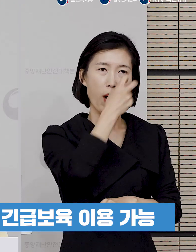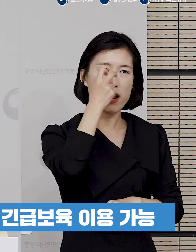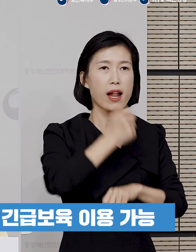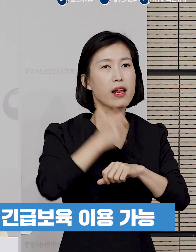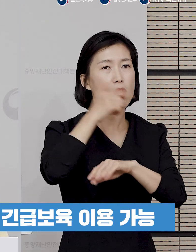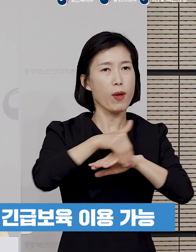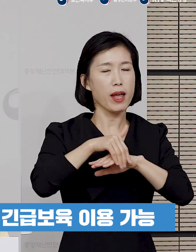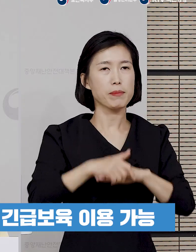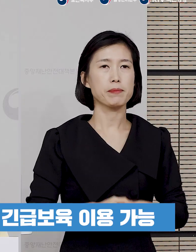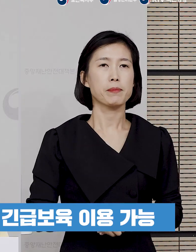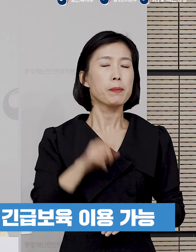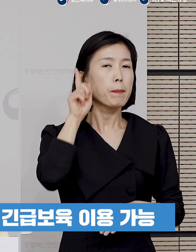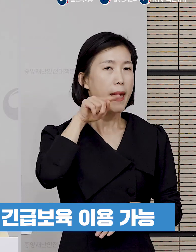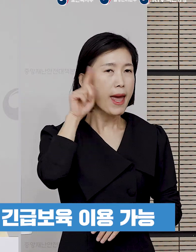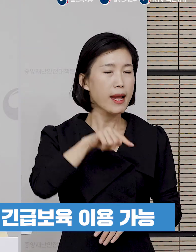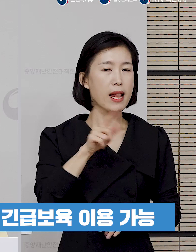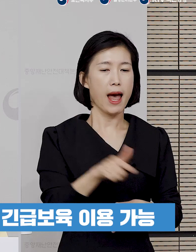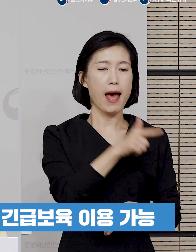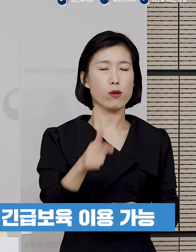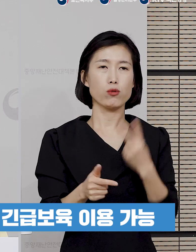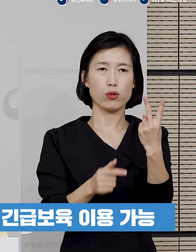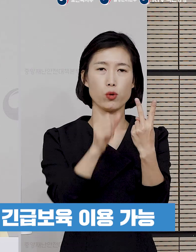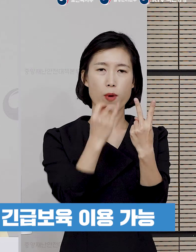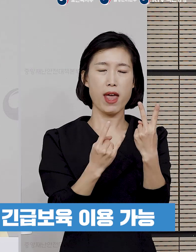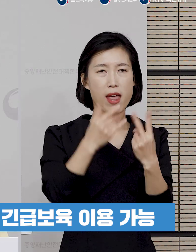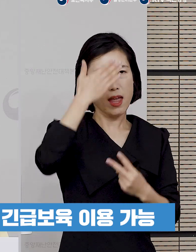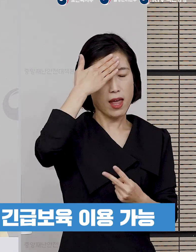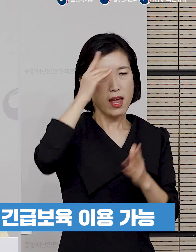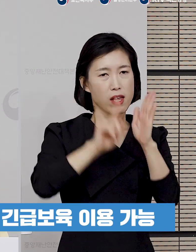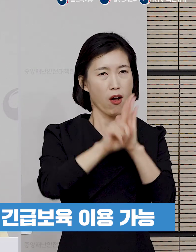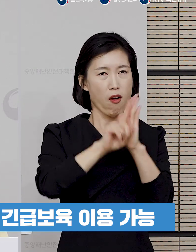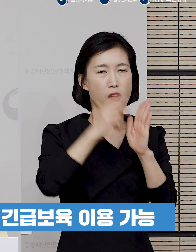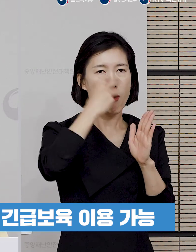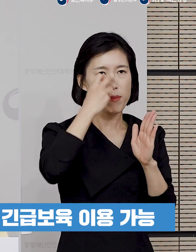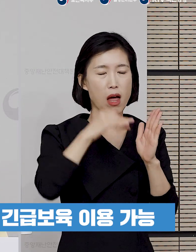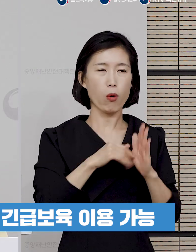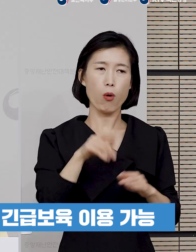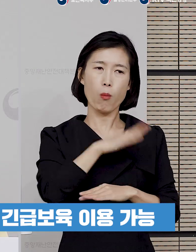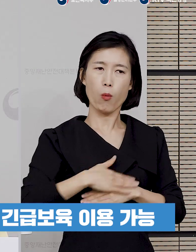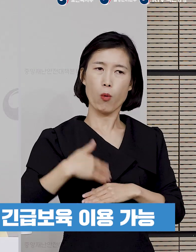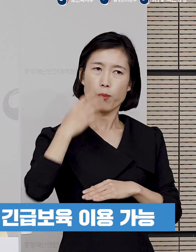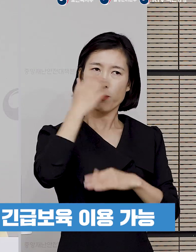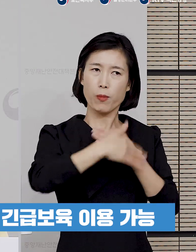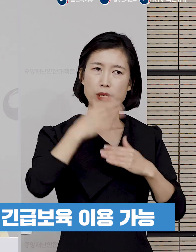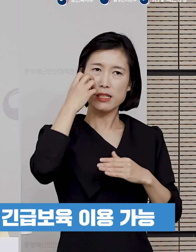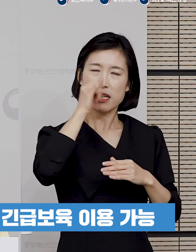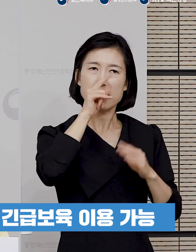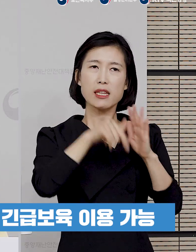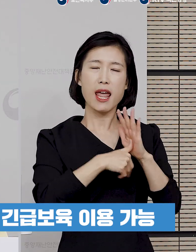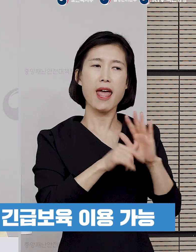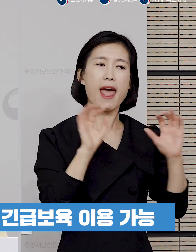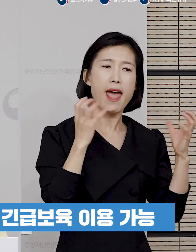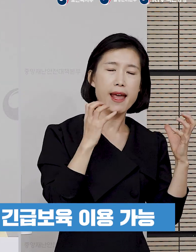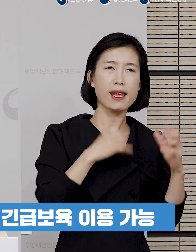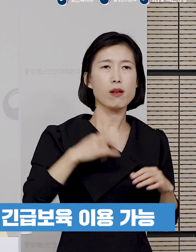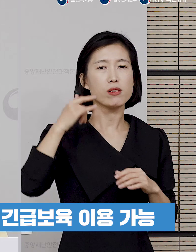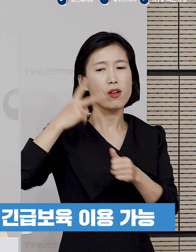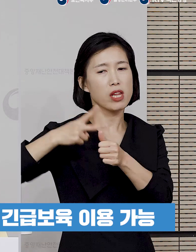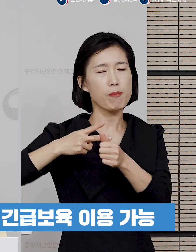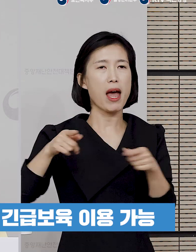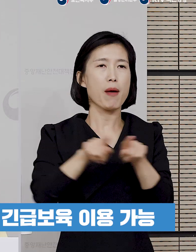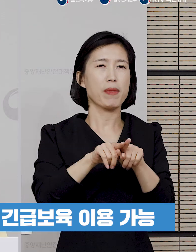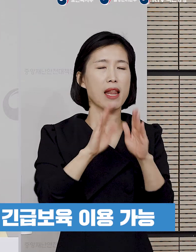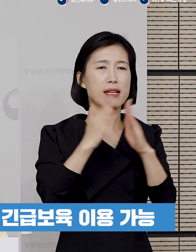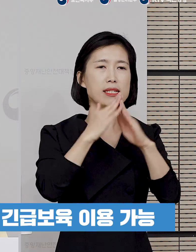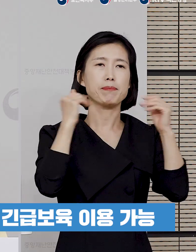하겠습니다 매일 2회이상 체온을 측정하고 증상이 나타날 경우 아동과 교직원이